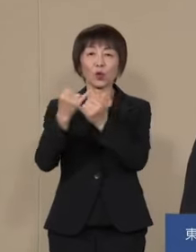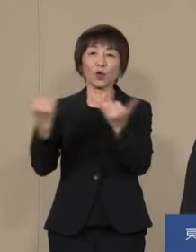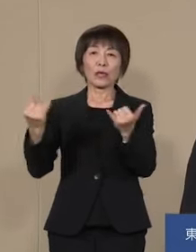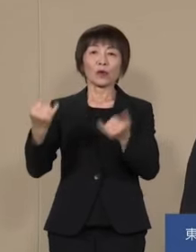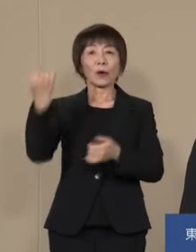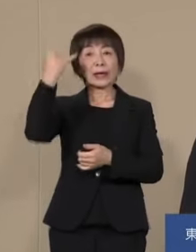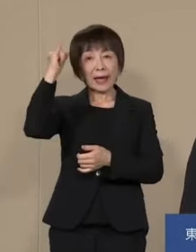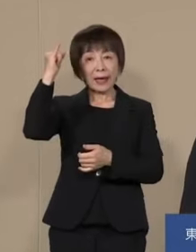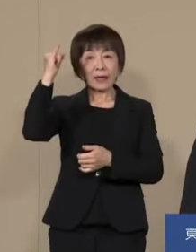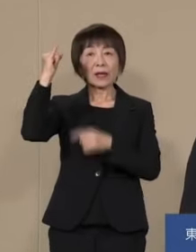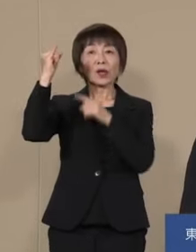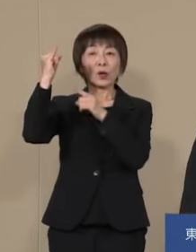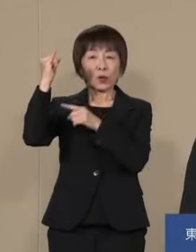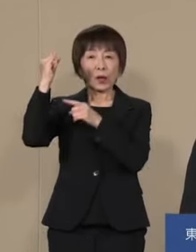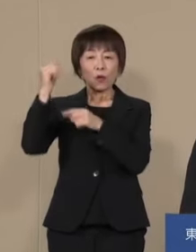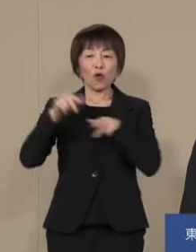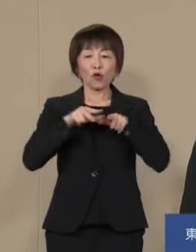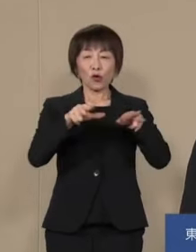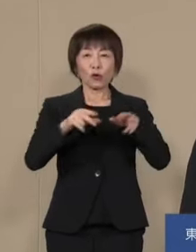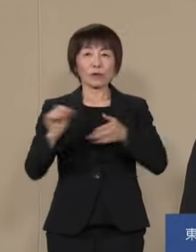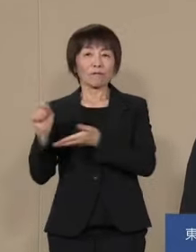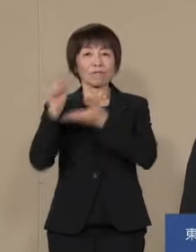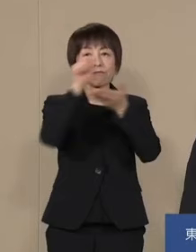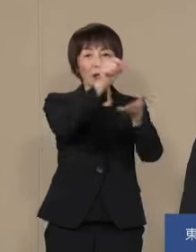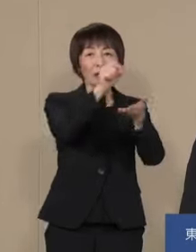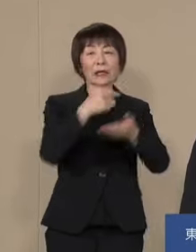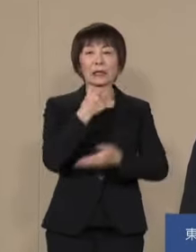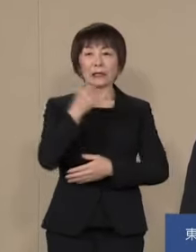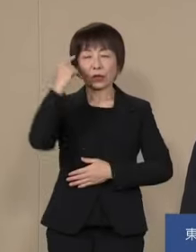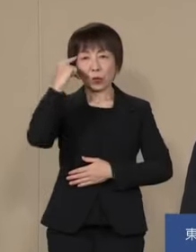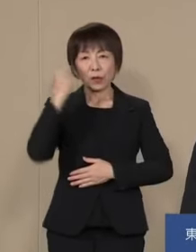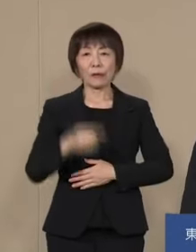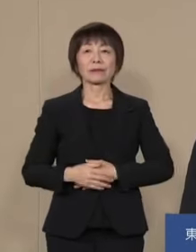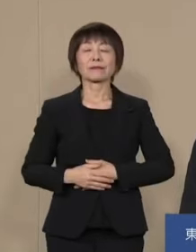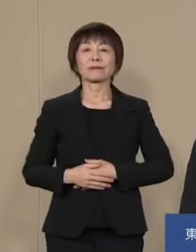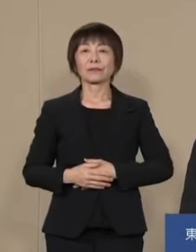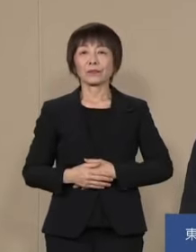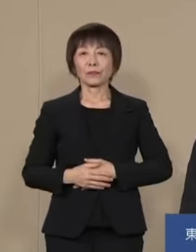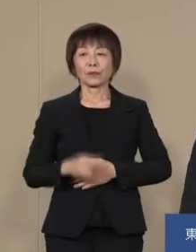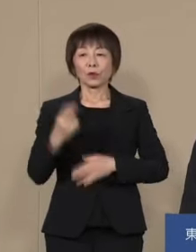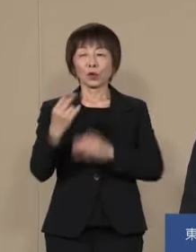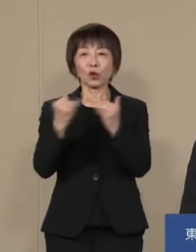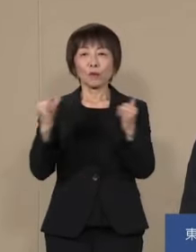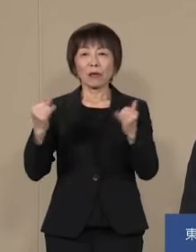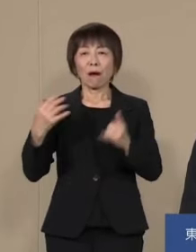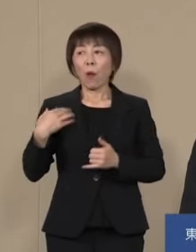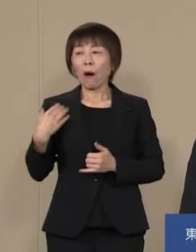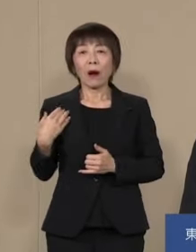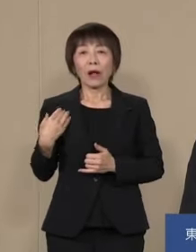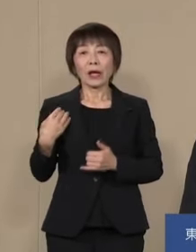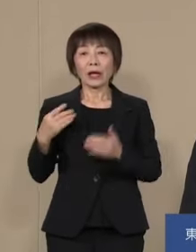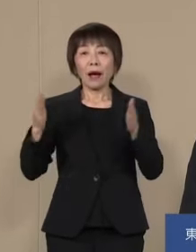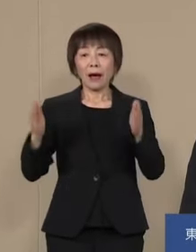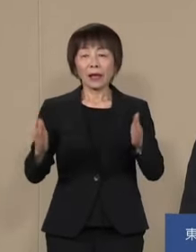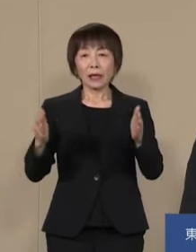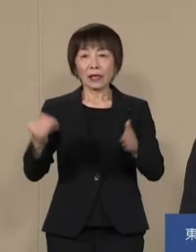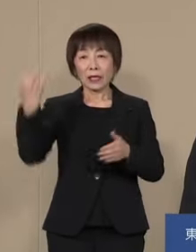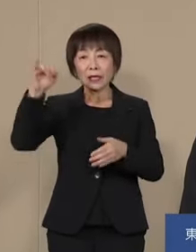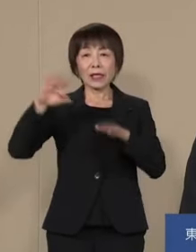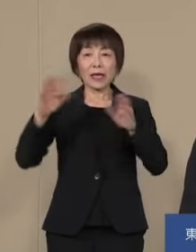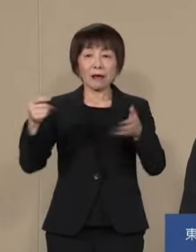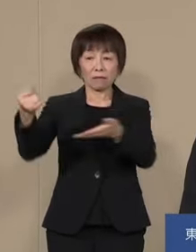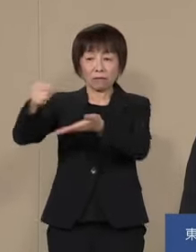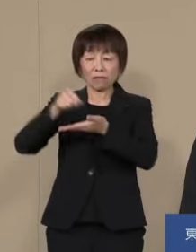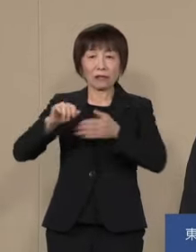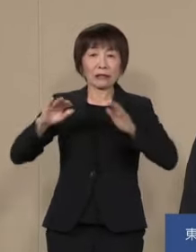意見これを行政に直接活用していきたいという風に思います都民が分からない間に意見を言う間もない